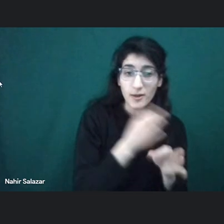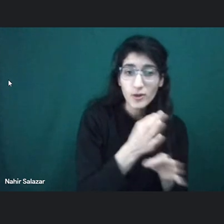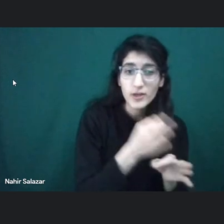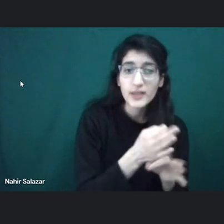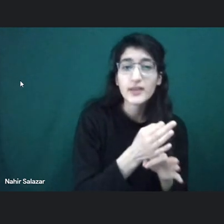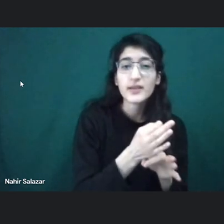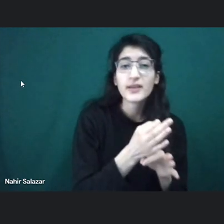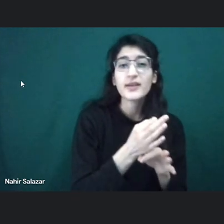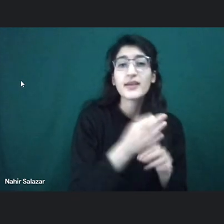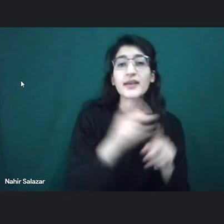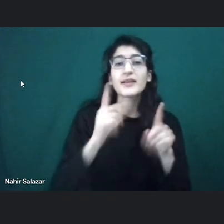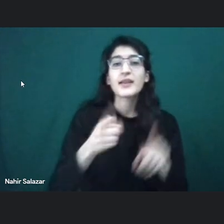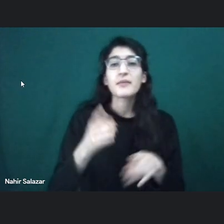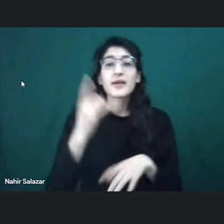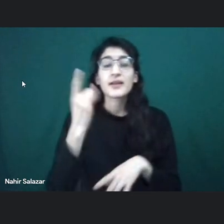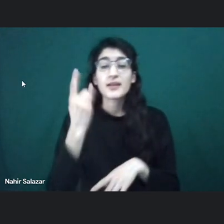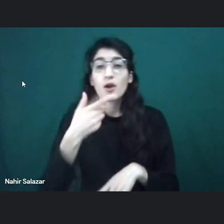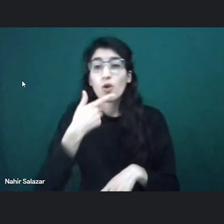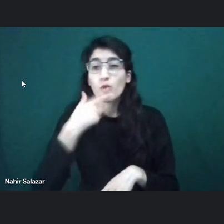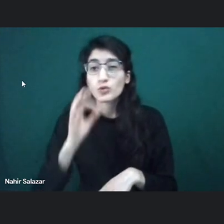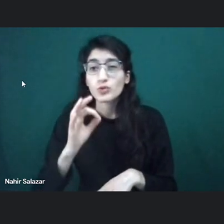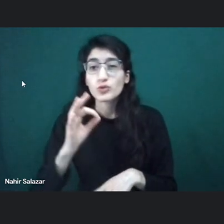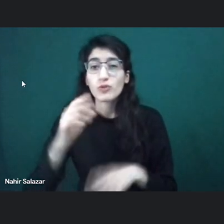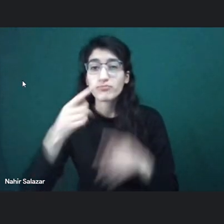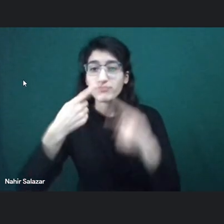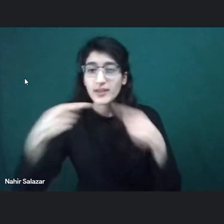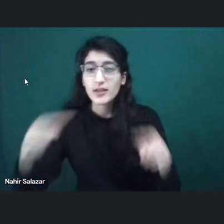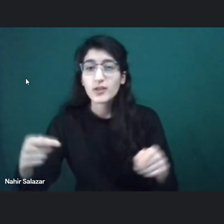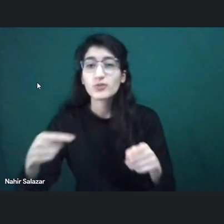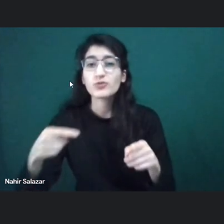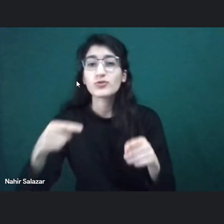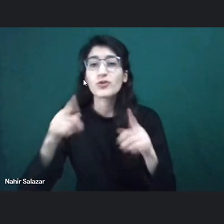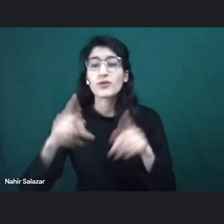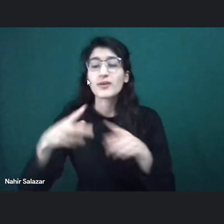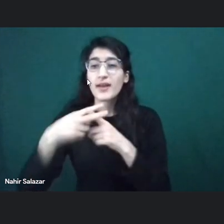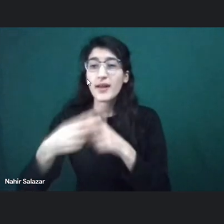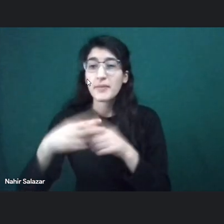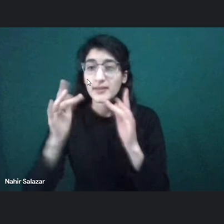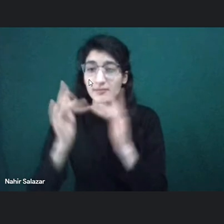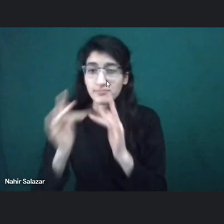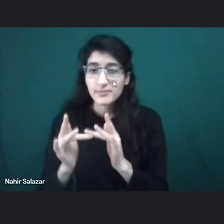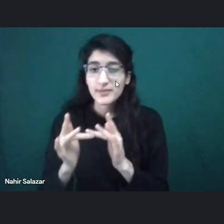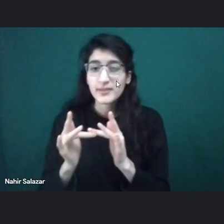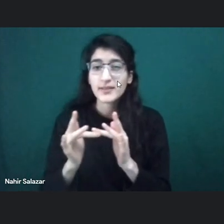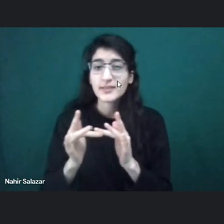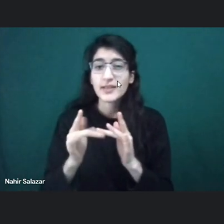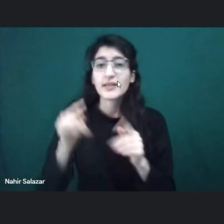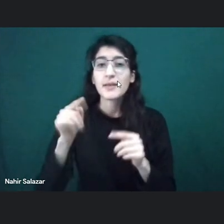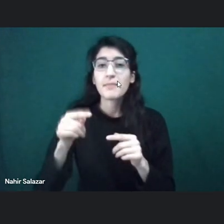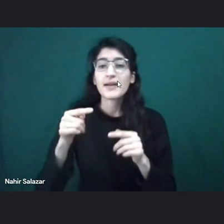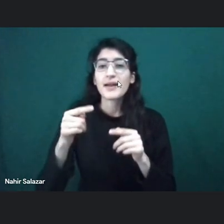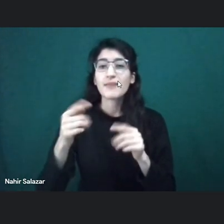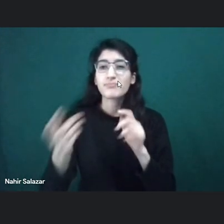de recursos y herramientas digitales para la transformación de EFTP,